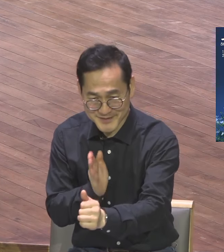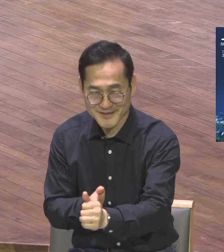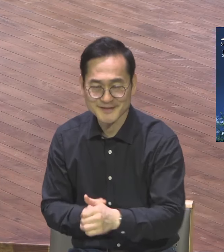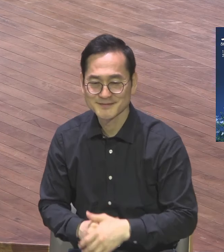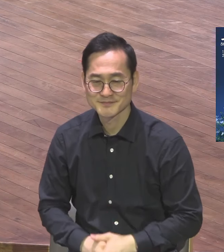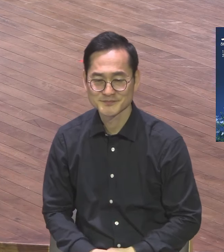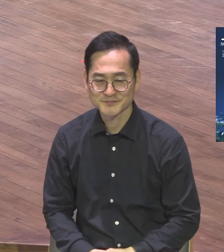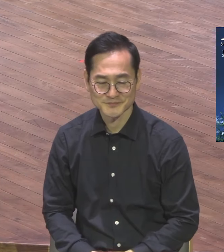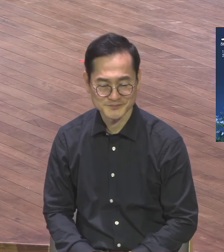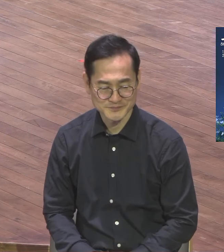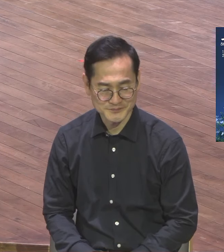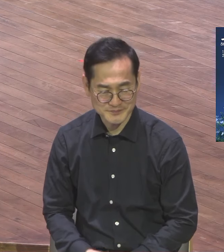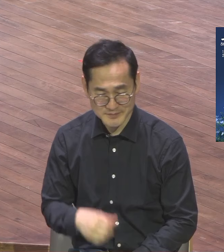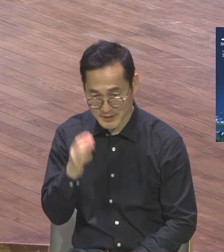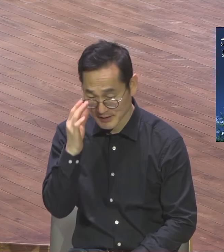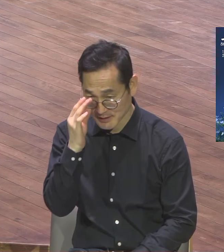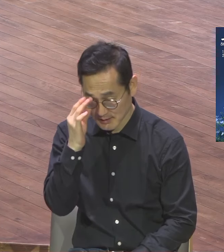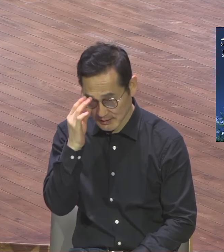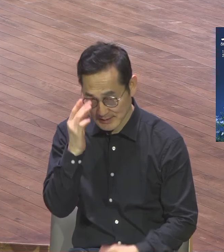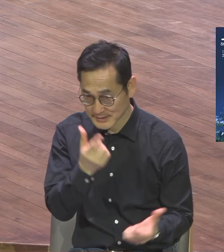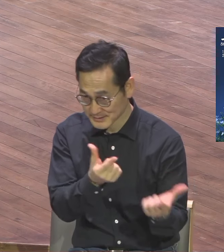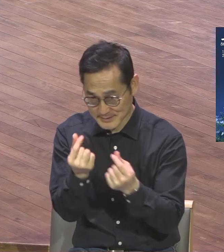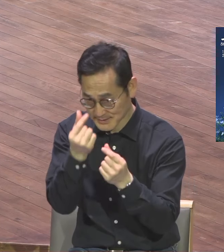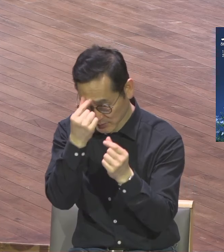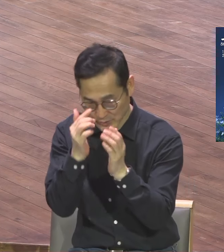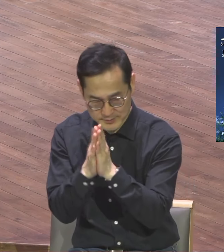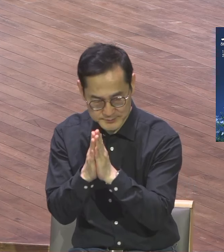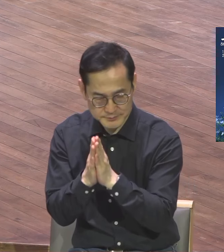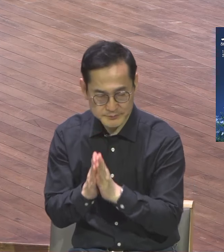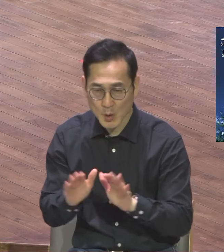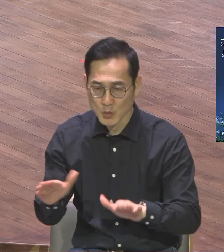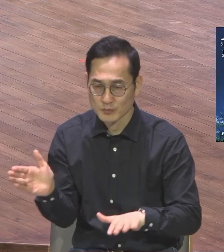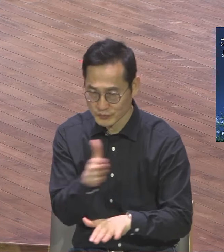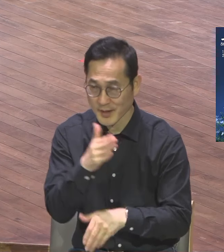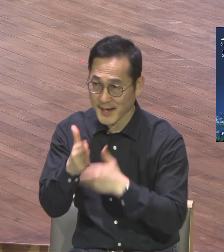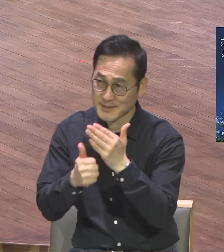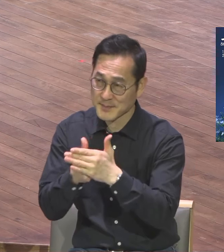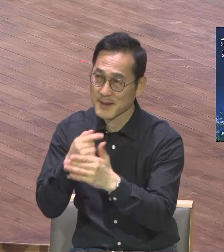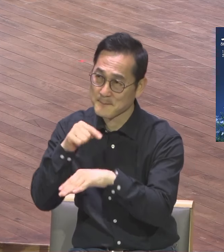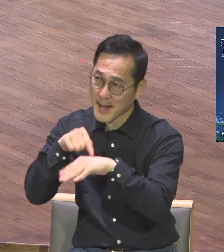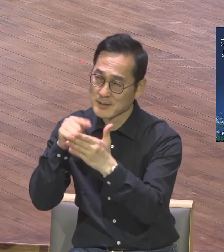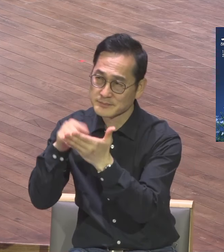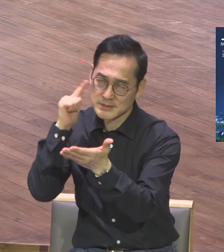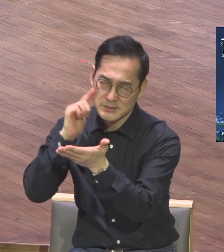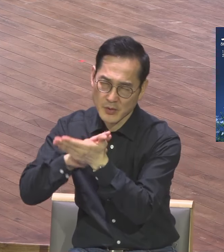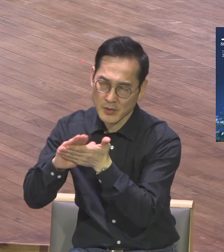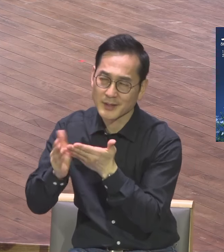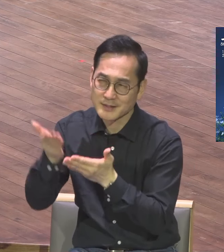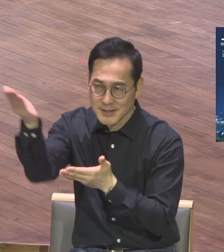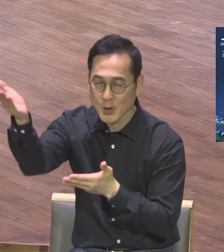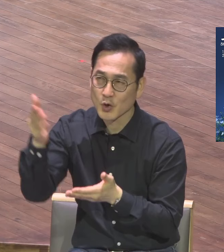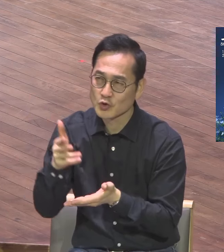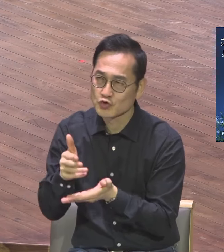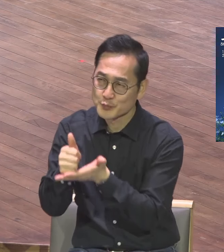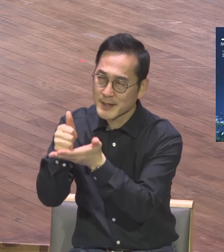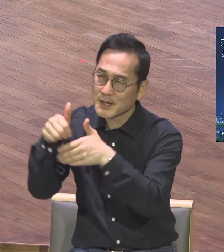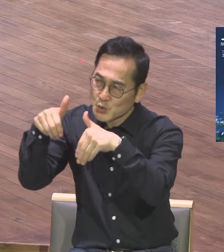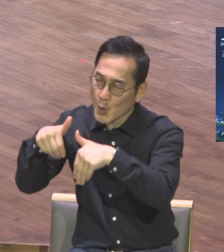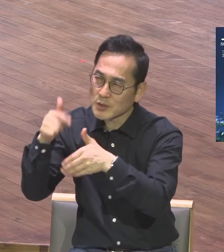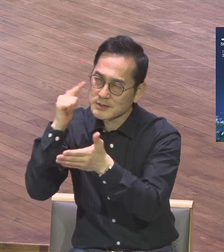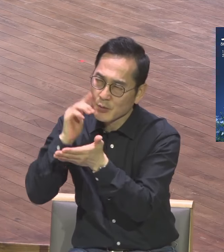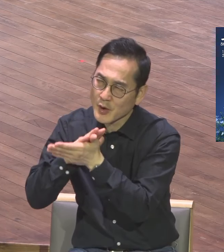축복합니다. 자, 주신 말씀 생각 기도하겠습니다. 하나님, 오늘부터 하나님의 마음을 시원케 하고 주의 종의 마음을 시원케